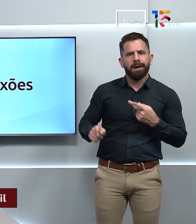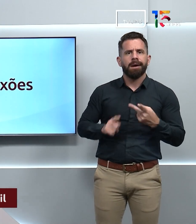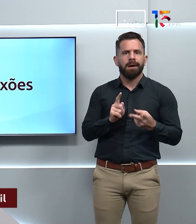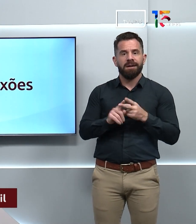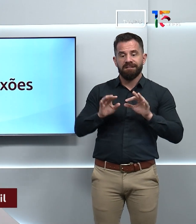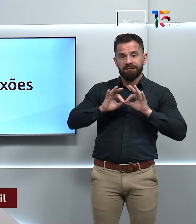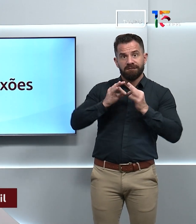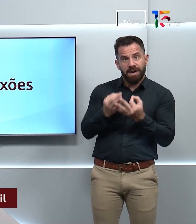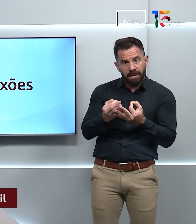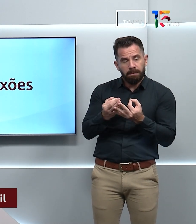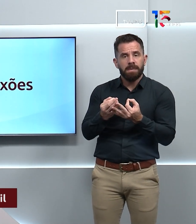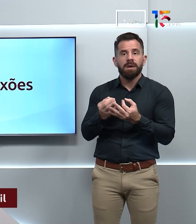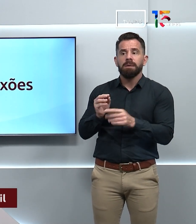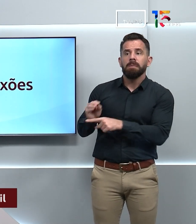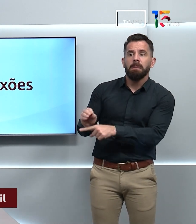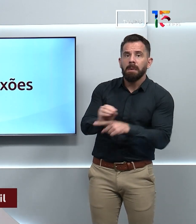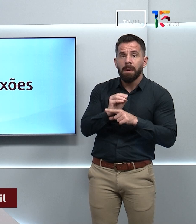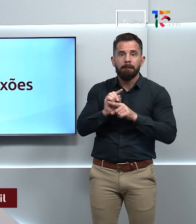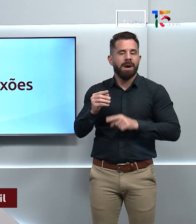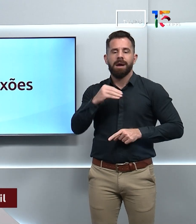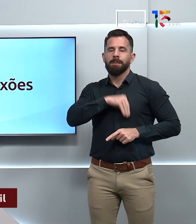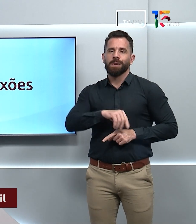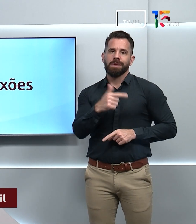familiar não remunerado.